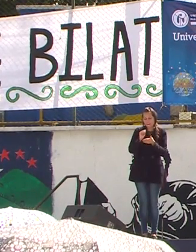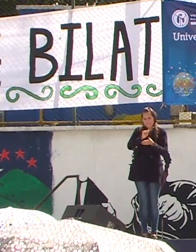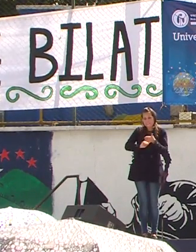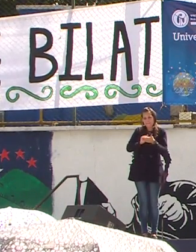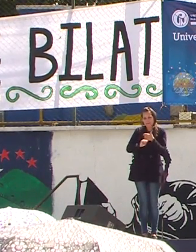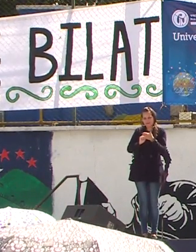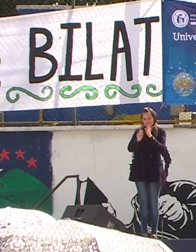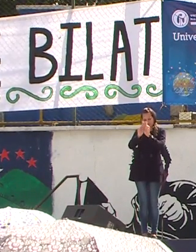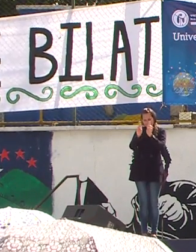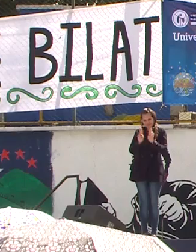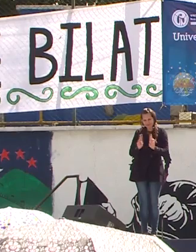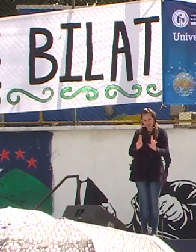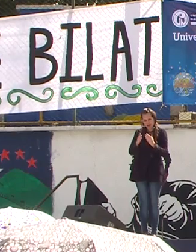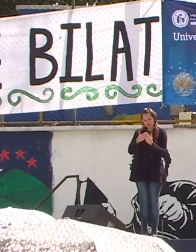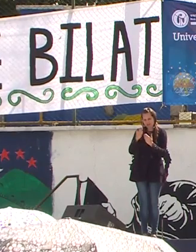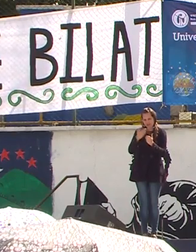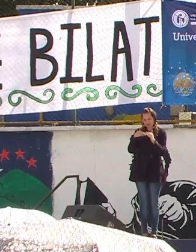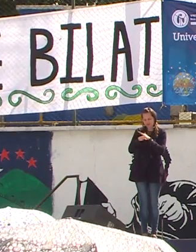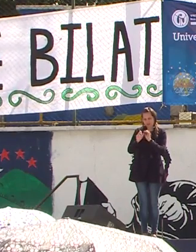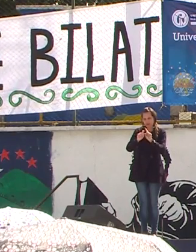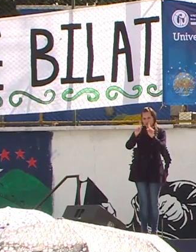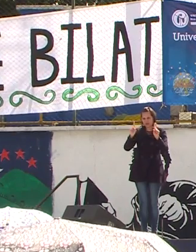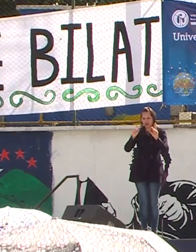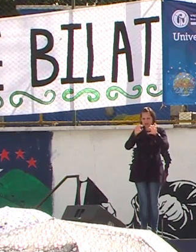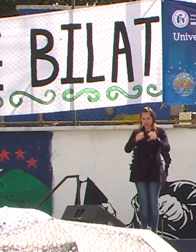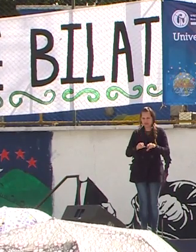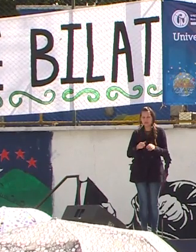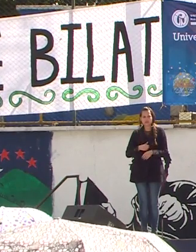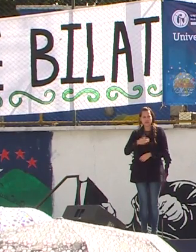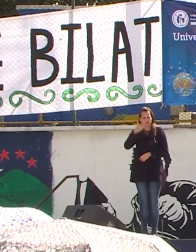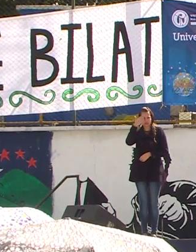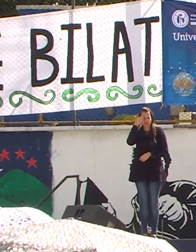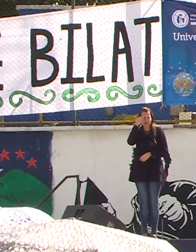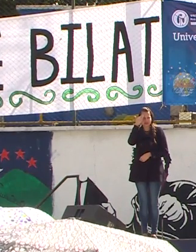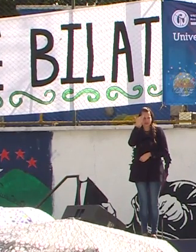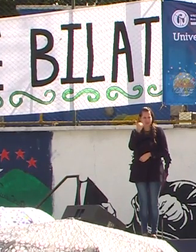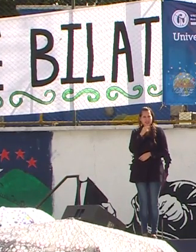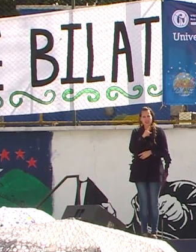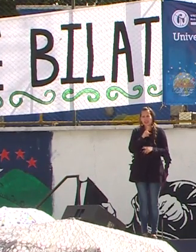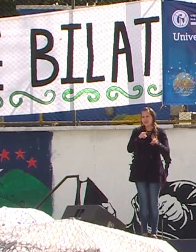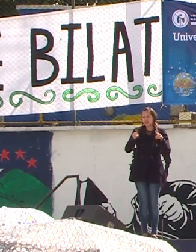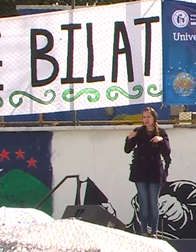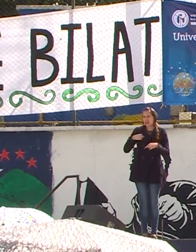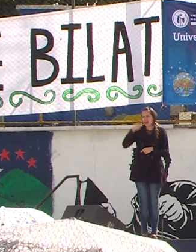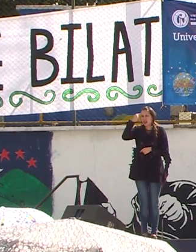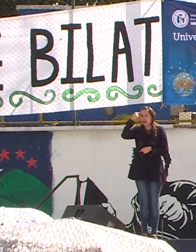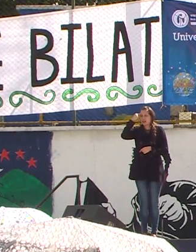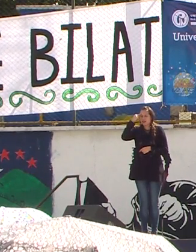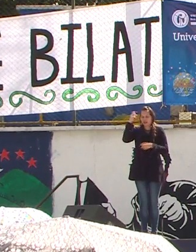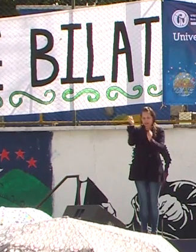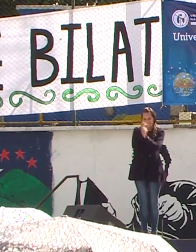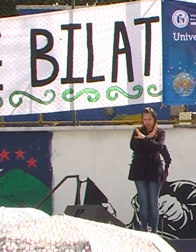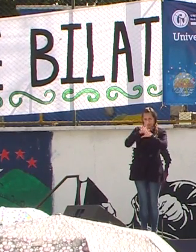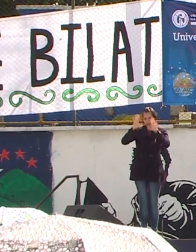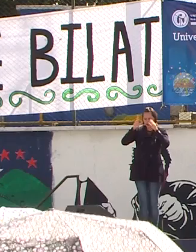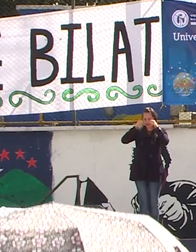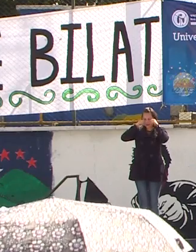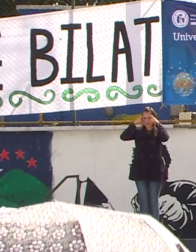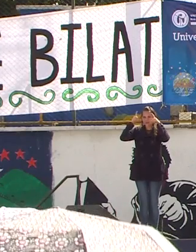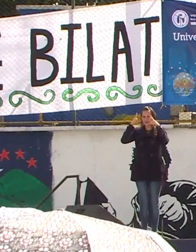materias. Sé que muchos se prepararon para pasar la noche en vela y se